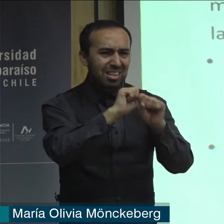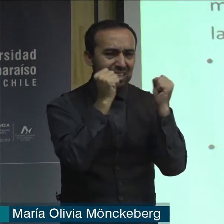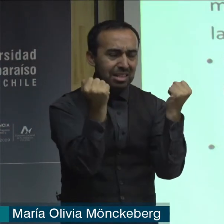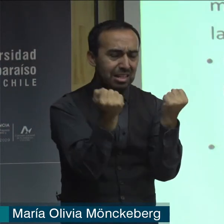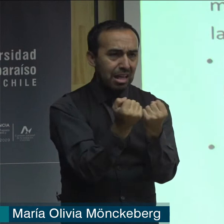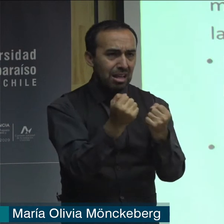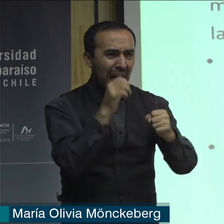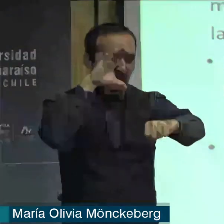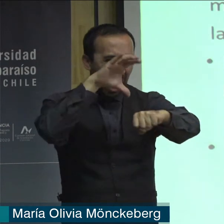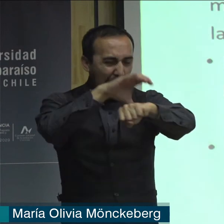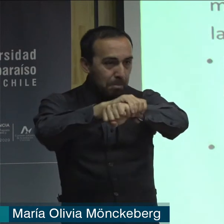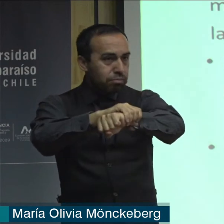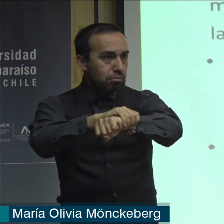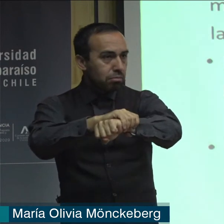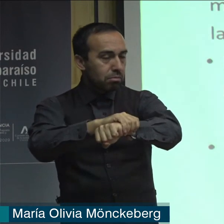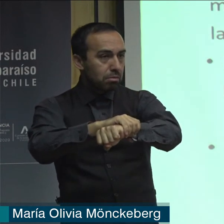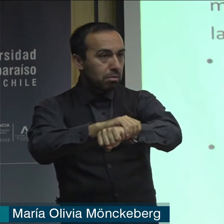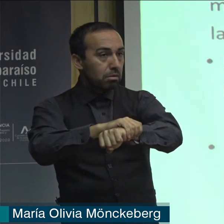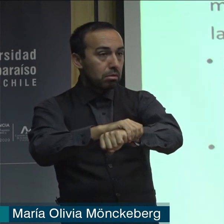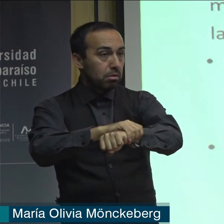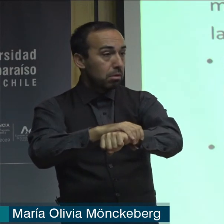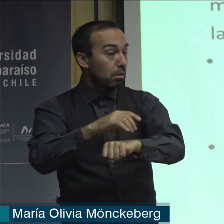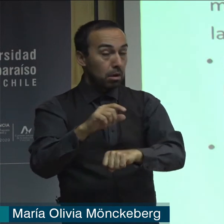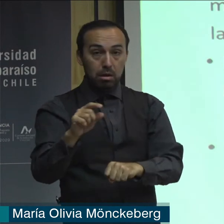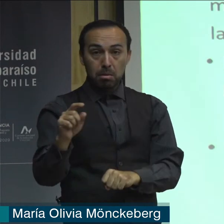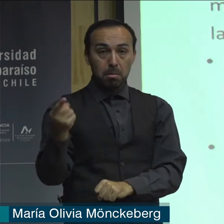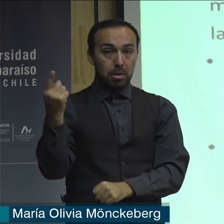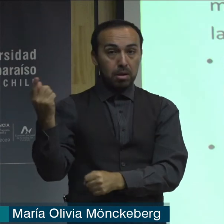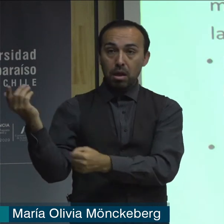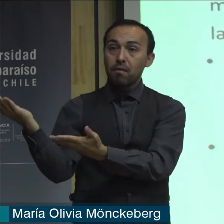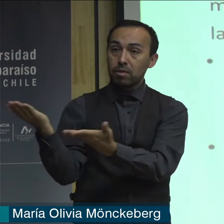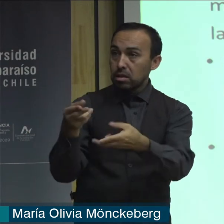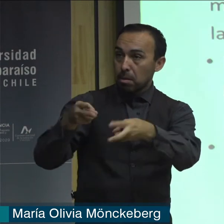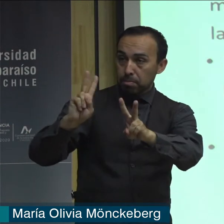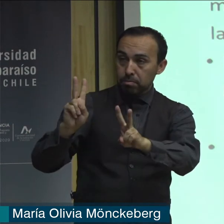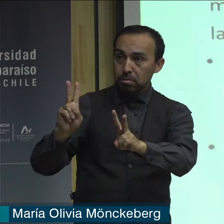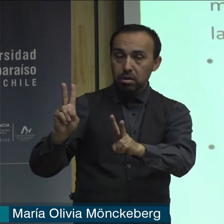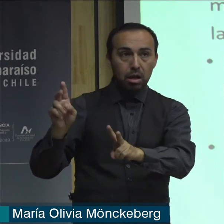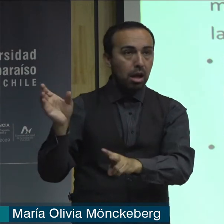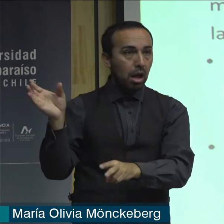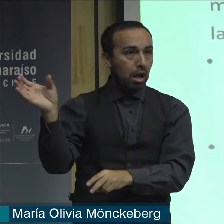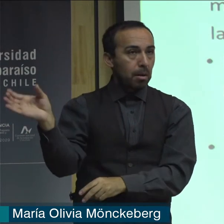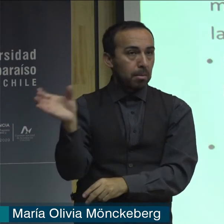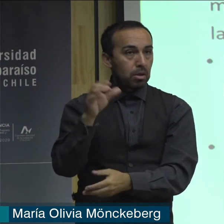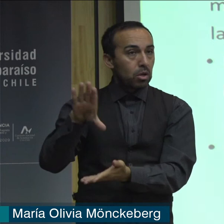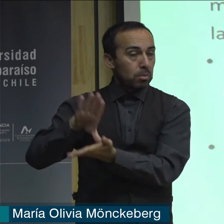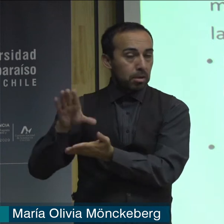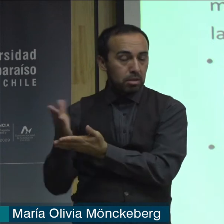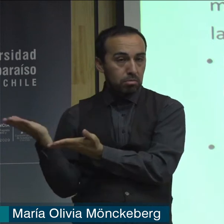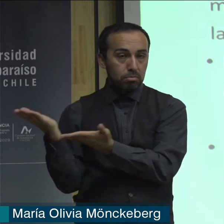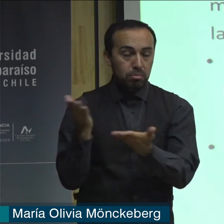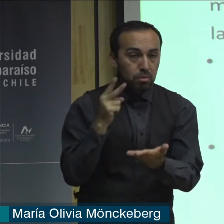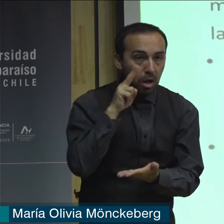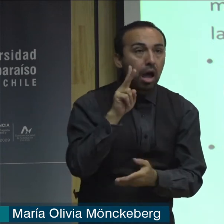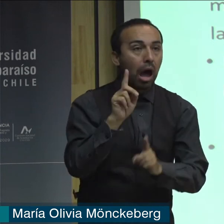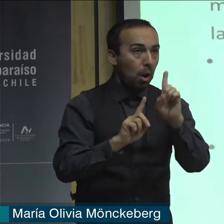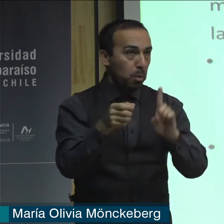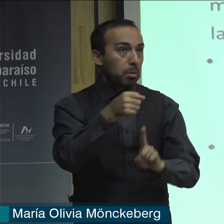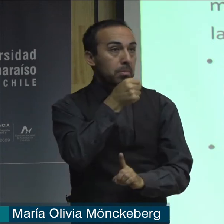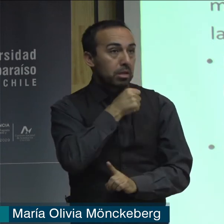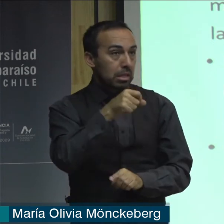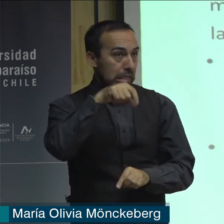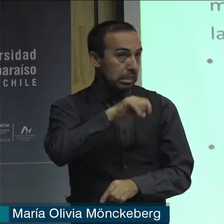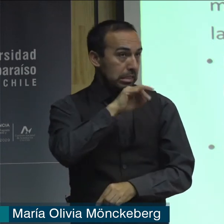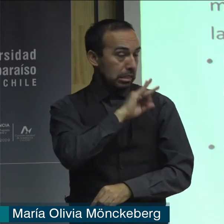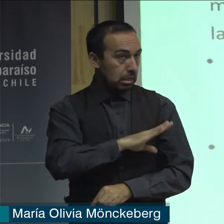en la primera visita que se le dio a los corresponsales extranjeros particularmente pero también algunos que nos habían acreditado acá Entonces